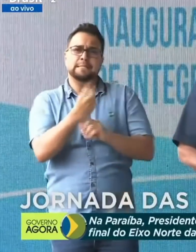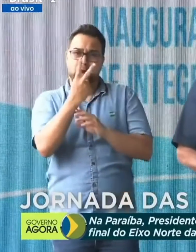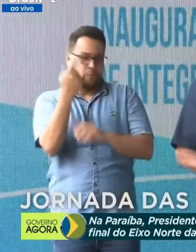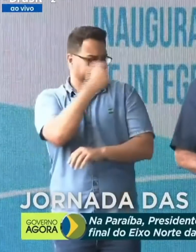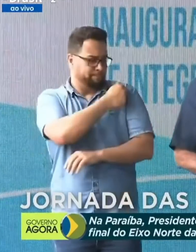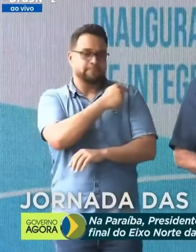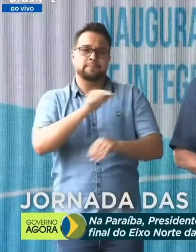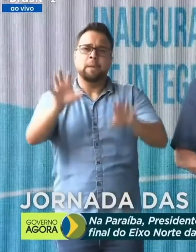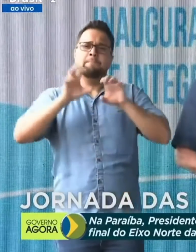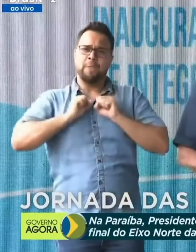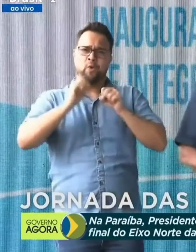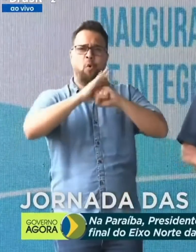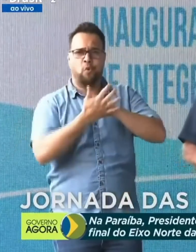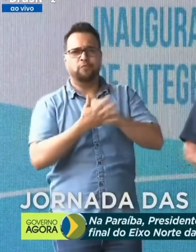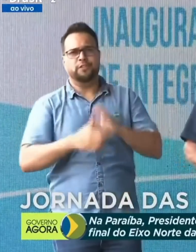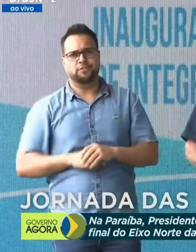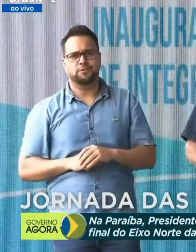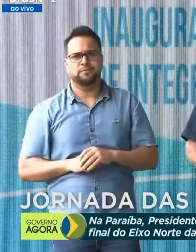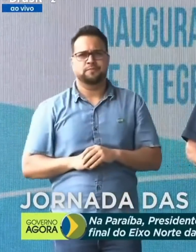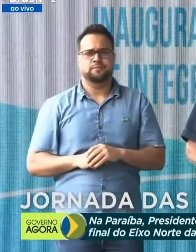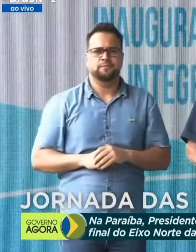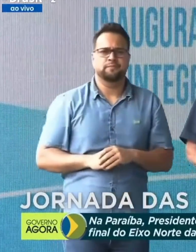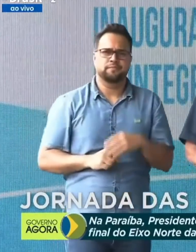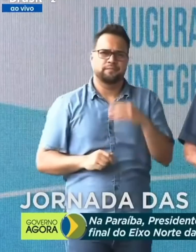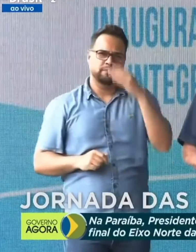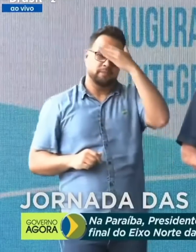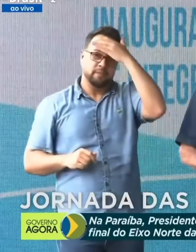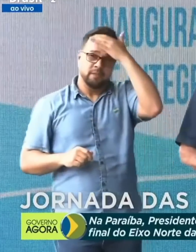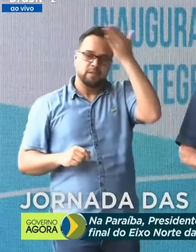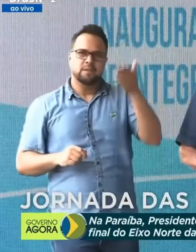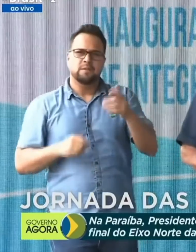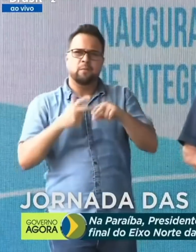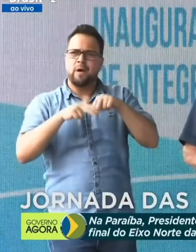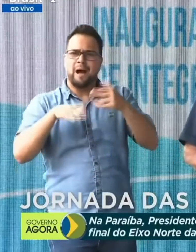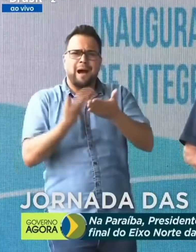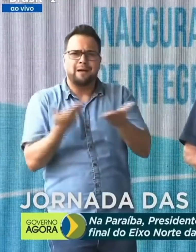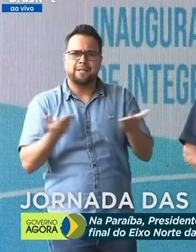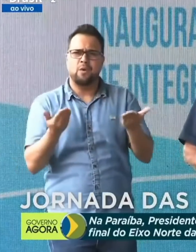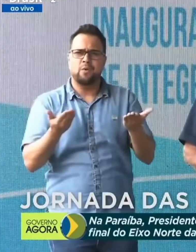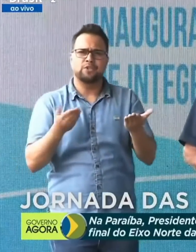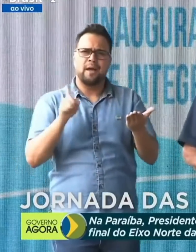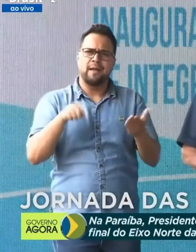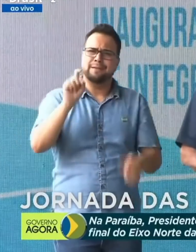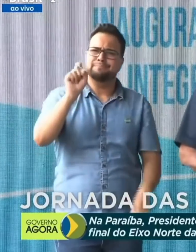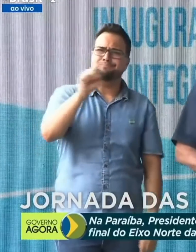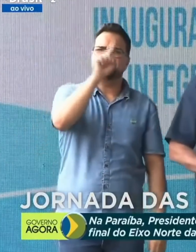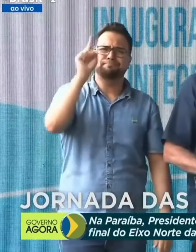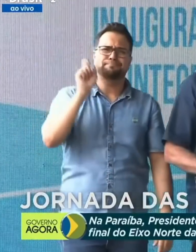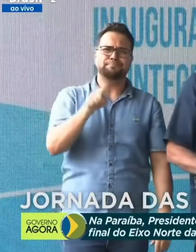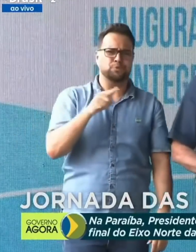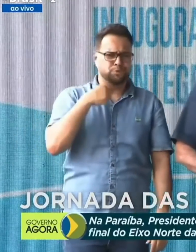inclusive, contraíram o vírus. É uma grande interrogação ainda essa questão